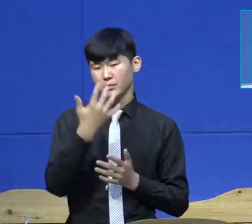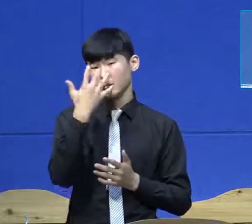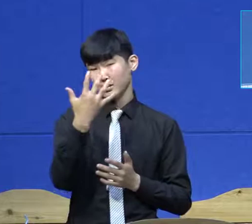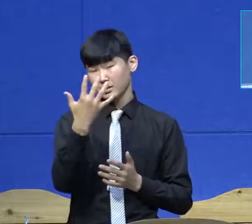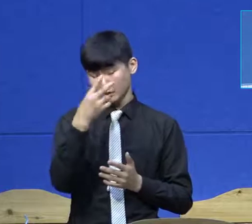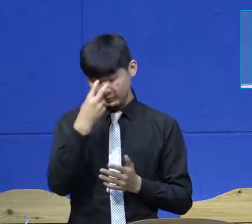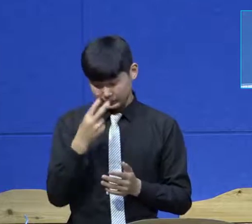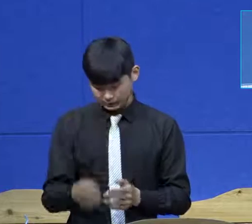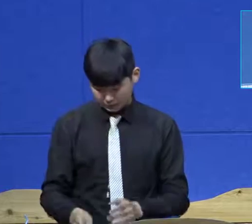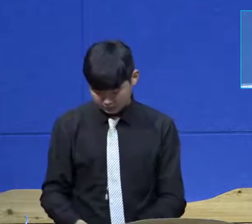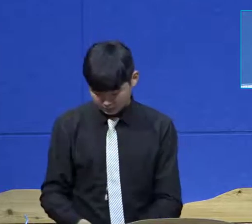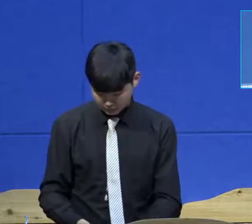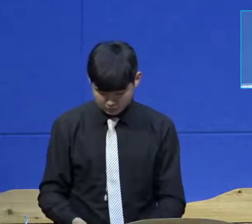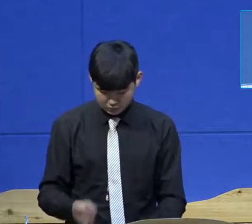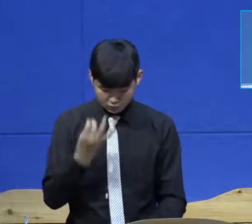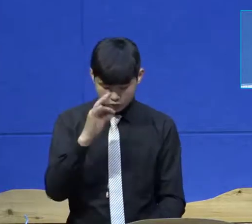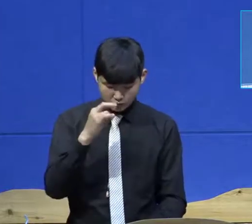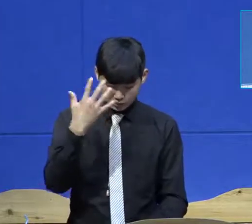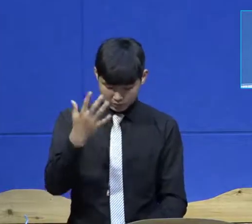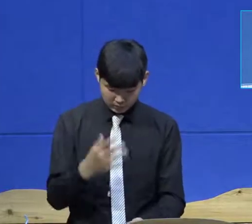5-аас түр хамтдаа арай. Йохан 5.